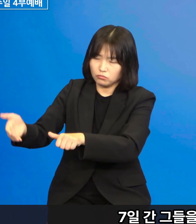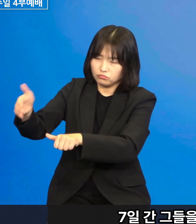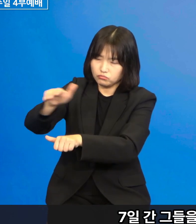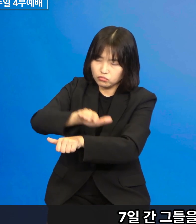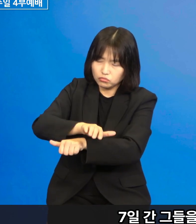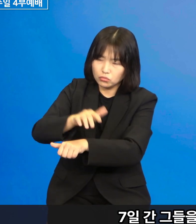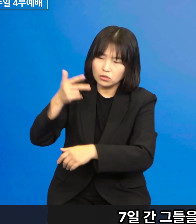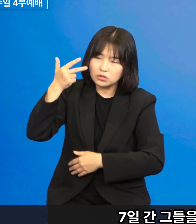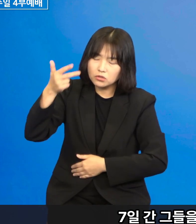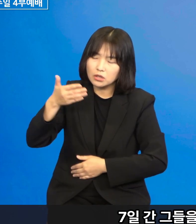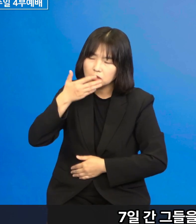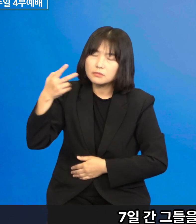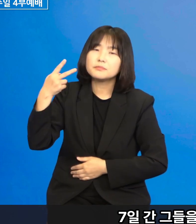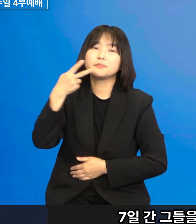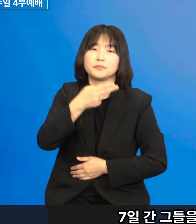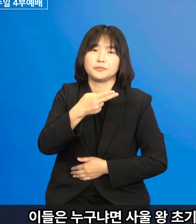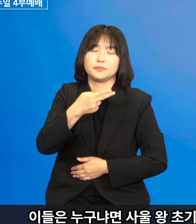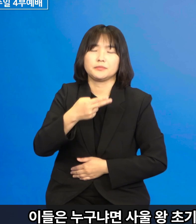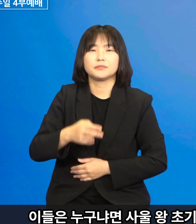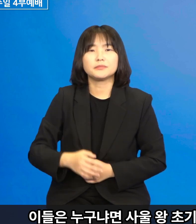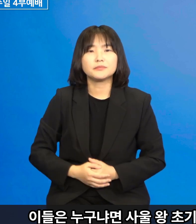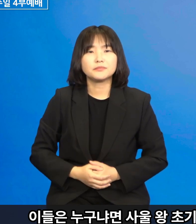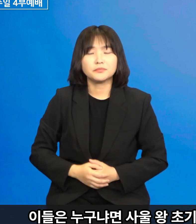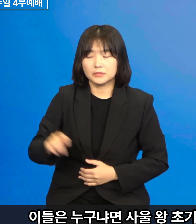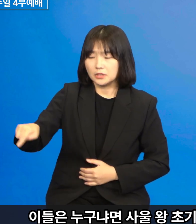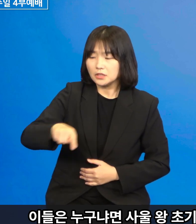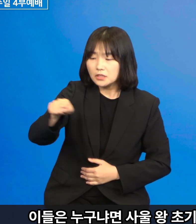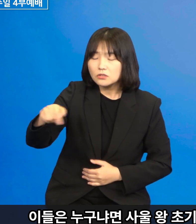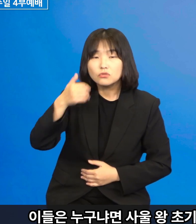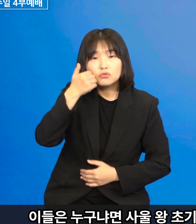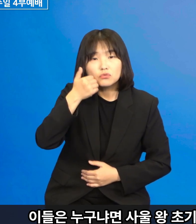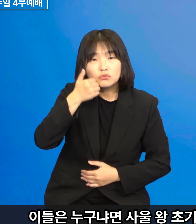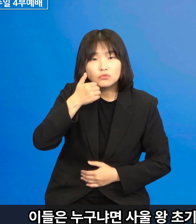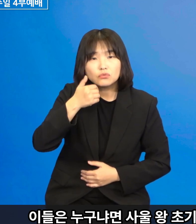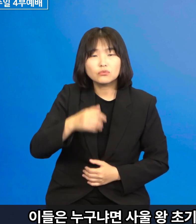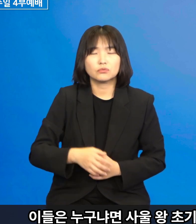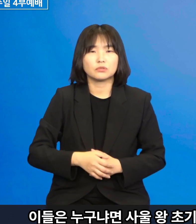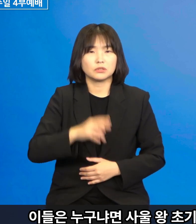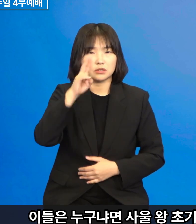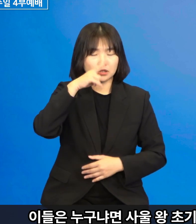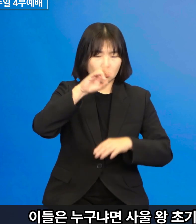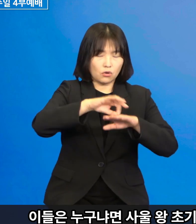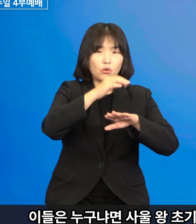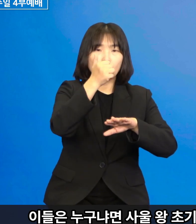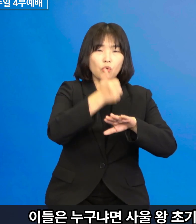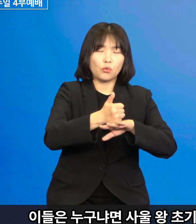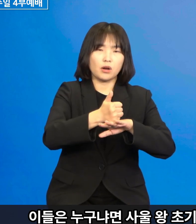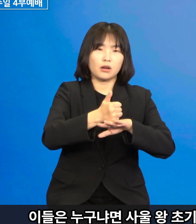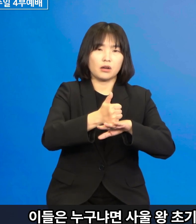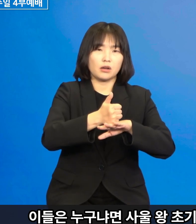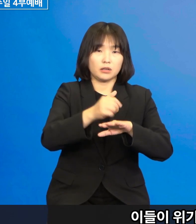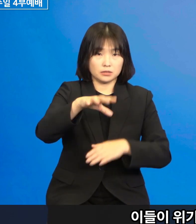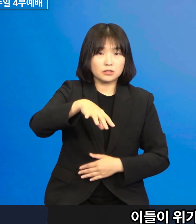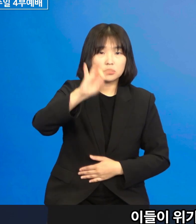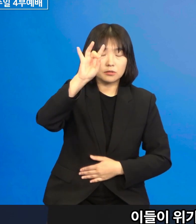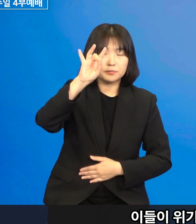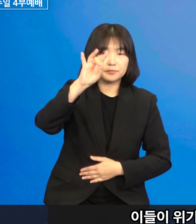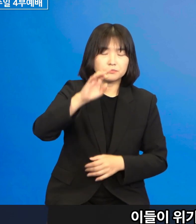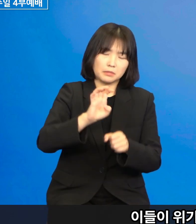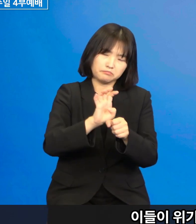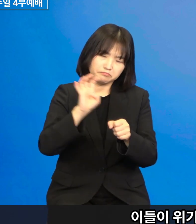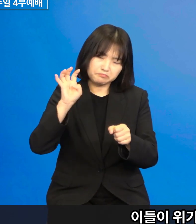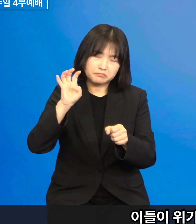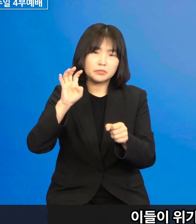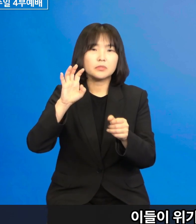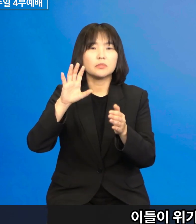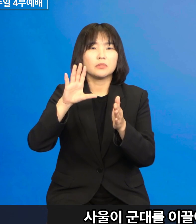그들을 위해 금식을 합니다. 이들은 누구냐면 사울 왕 초기에, 거의 이제 40년 전 이야기입니다. 이들이 위기에